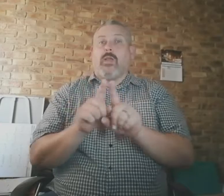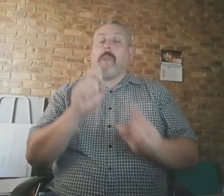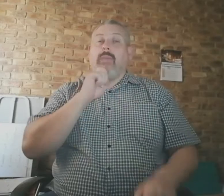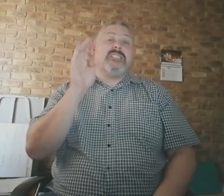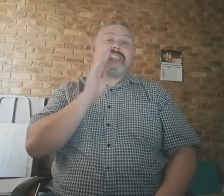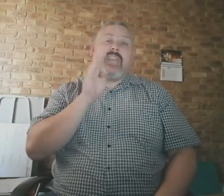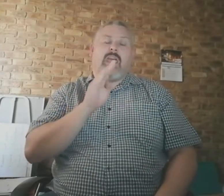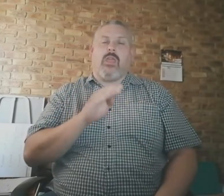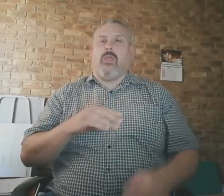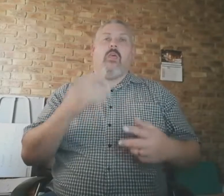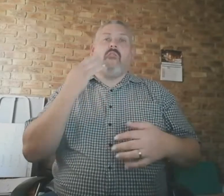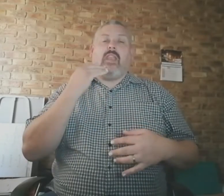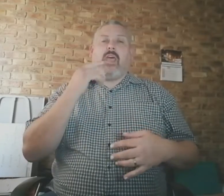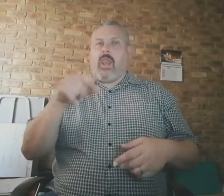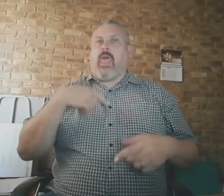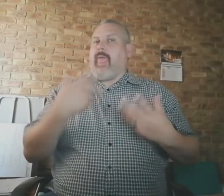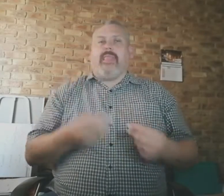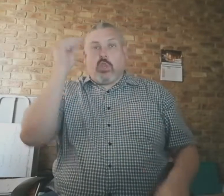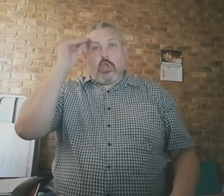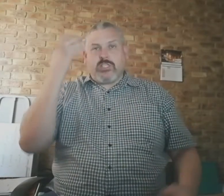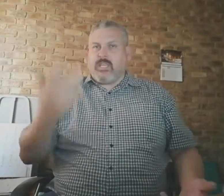Oek, mense skinde, en hulle het nie nie,